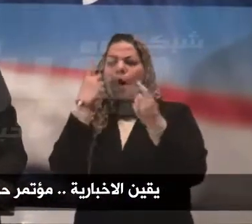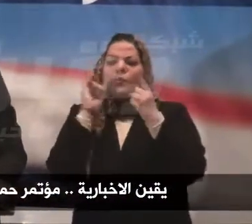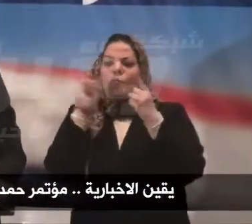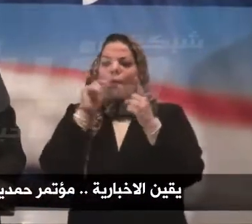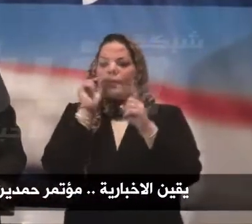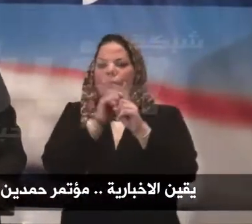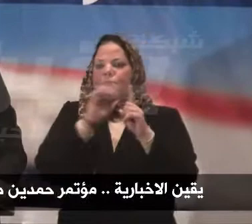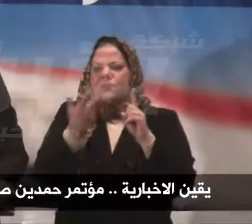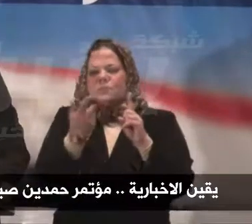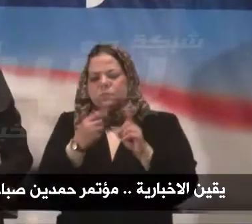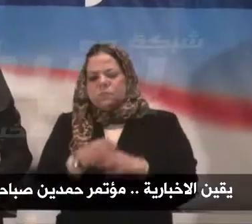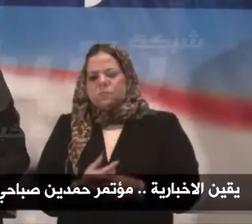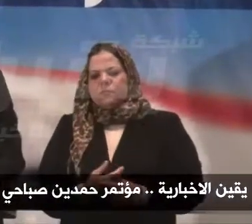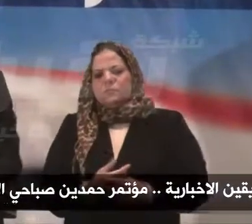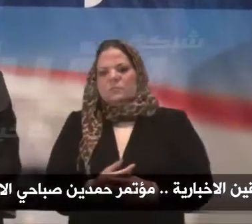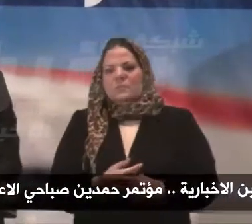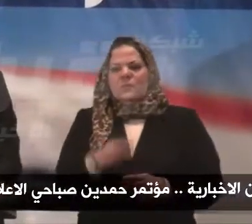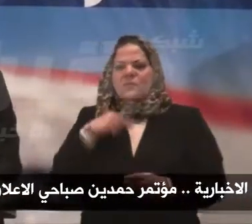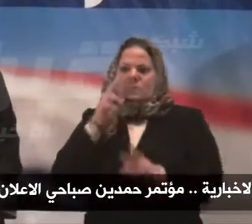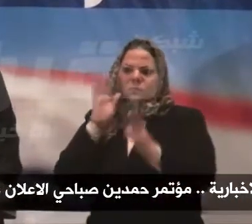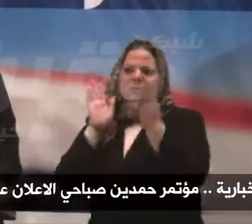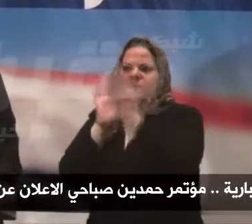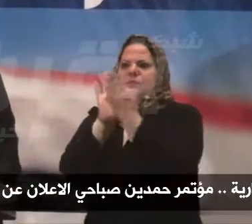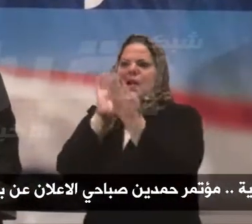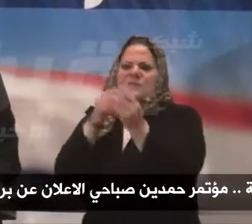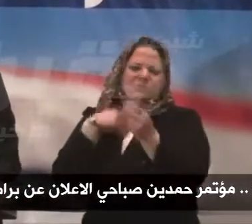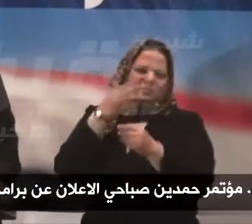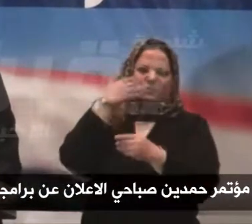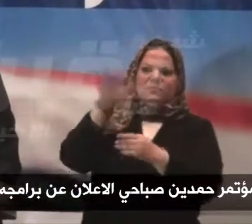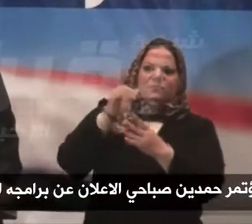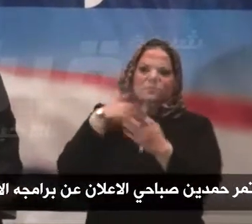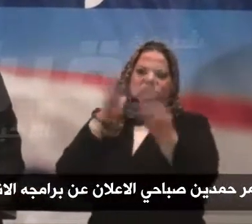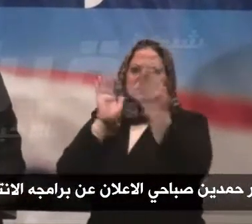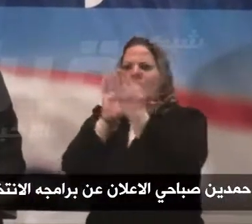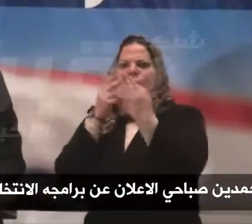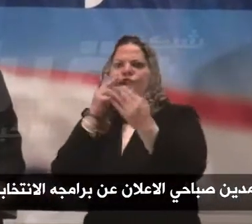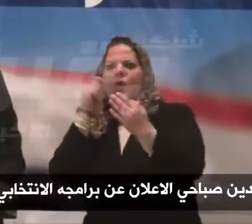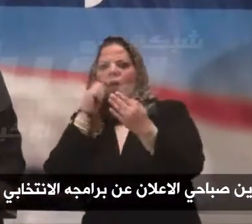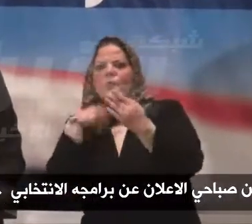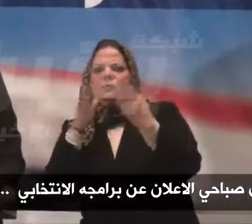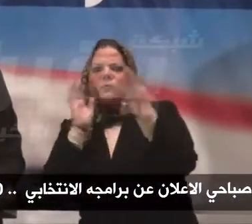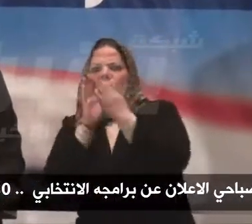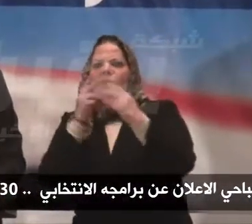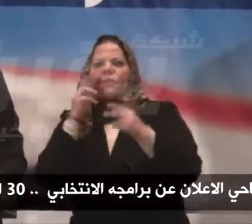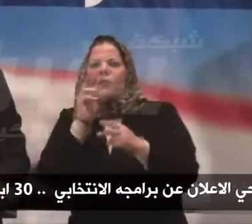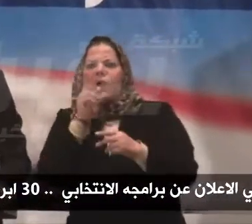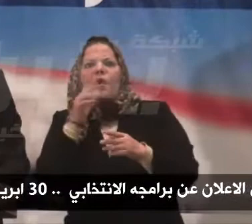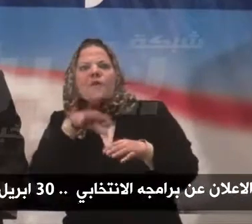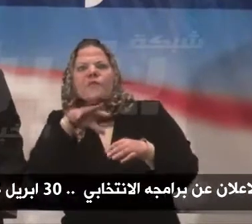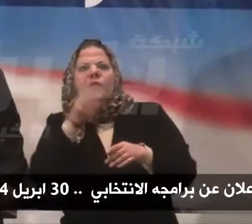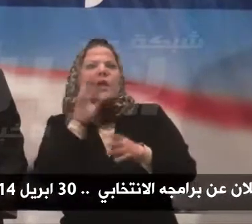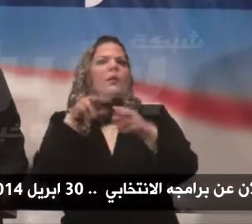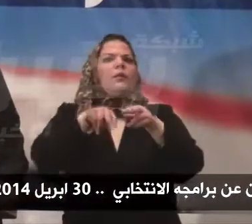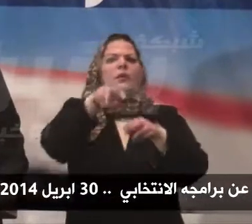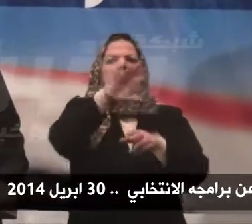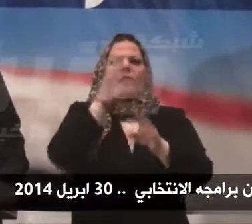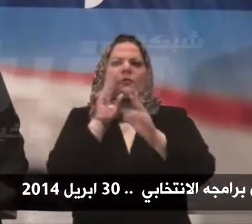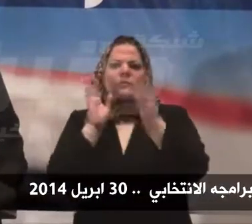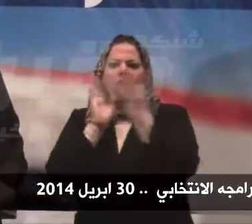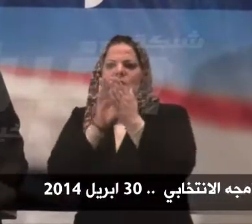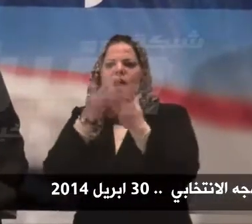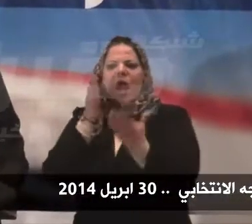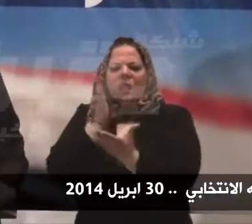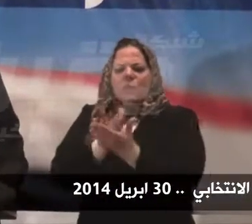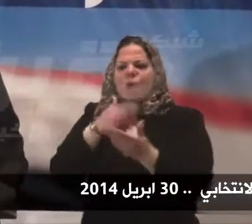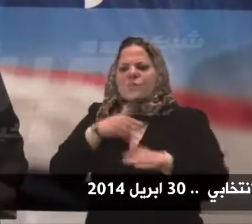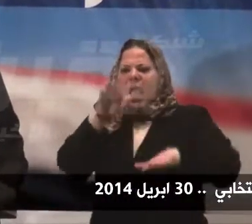الأول هو المواجهة الجذرية القائمة على تجفيف منابع الإرهاب بتحقيق